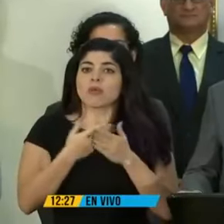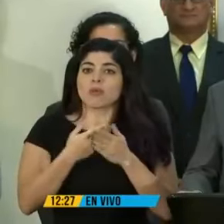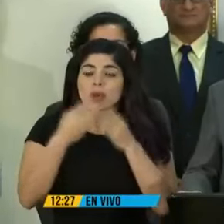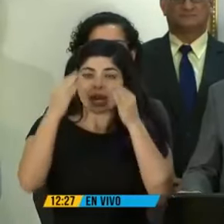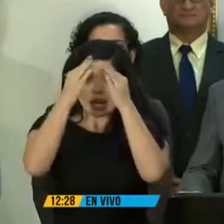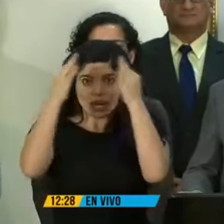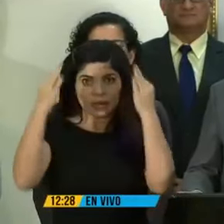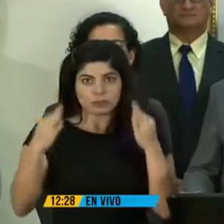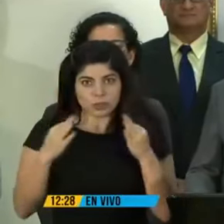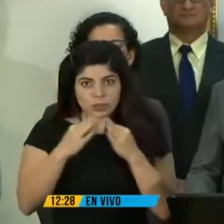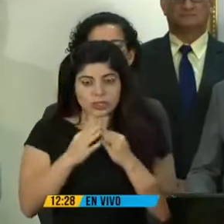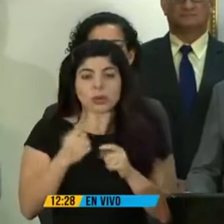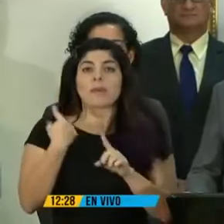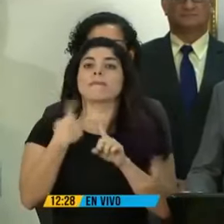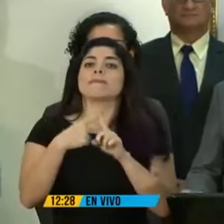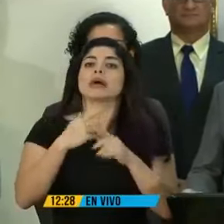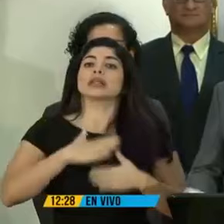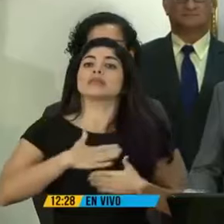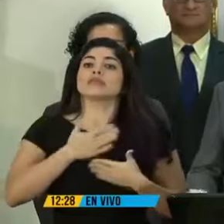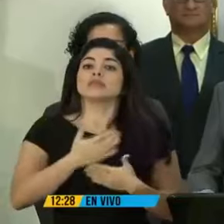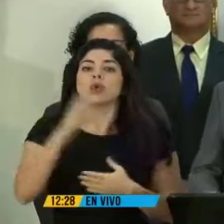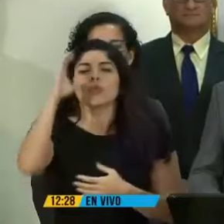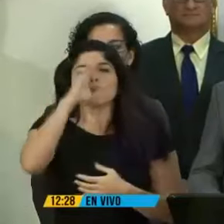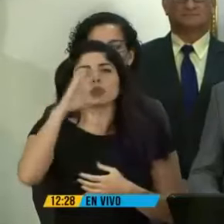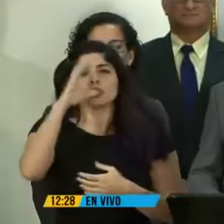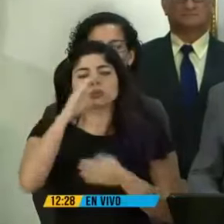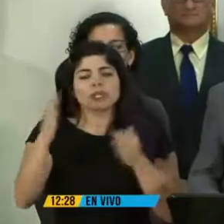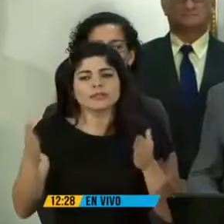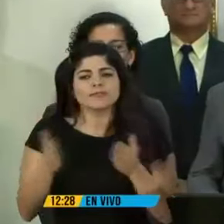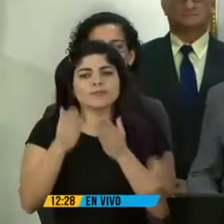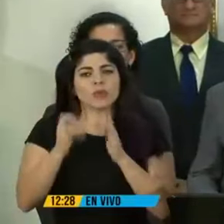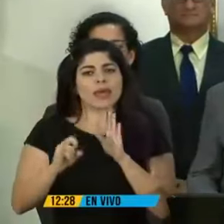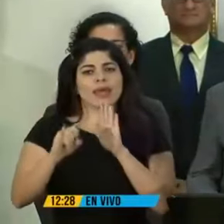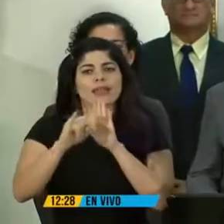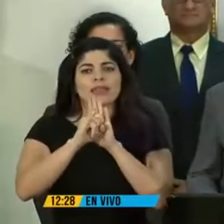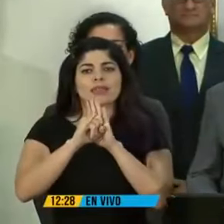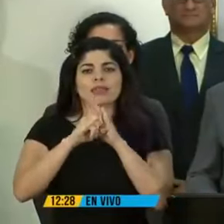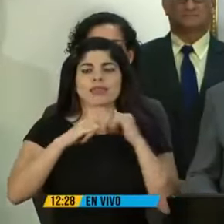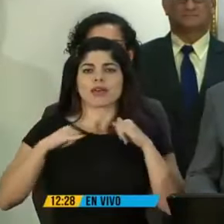reputación y disposición de construir una identidad común.